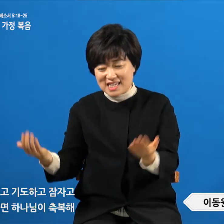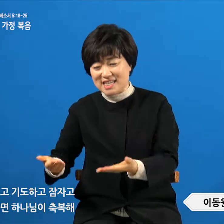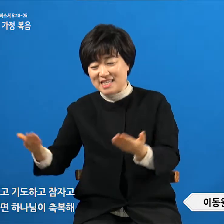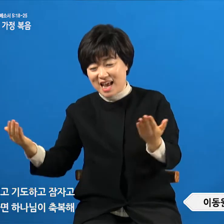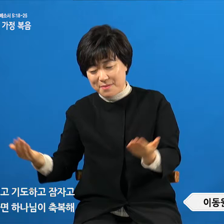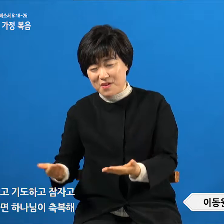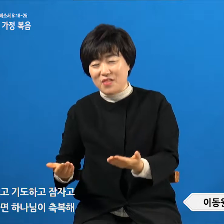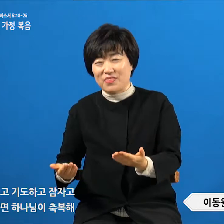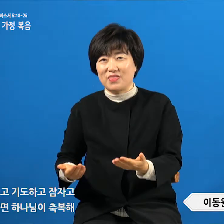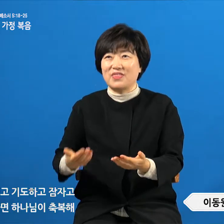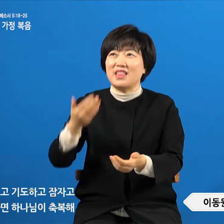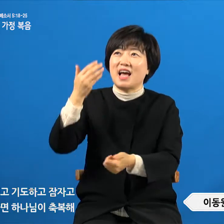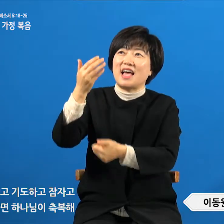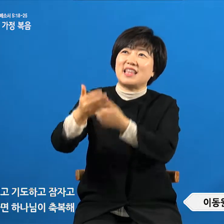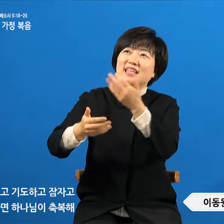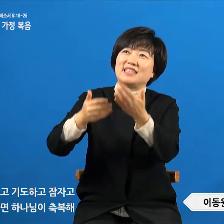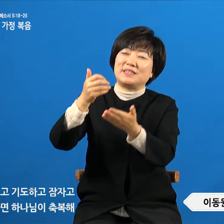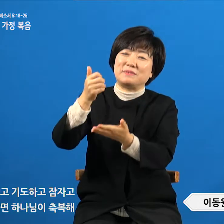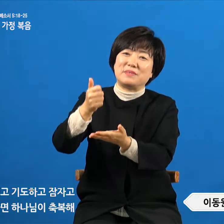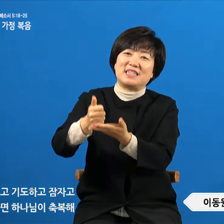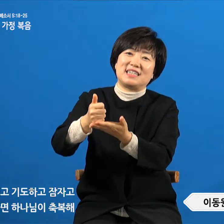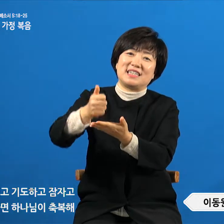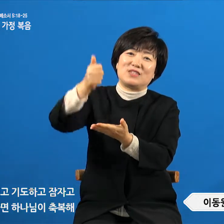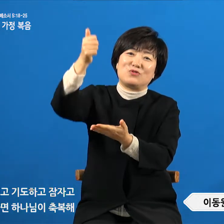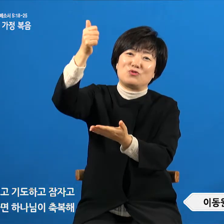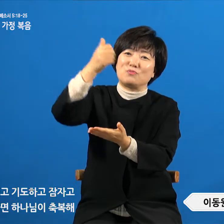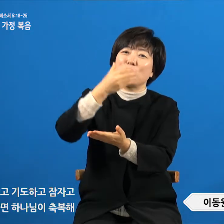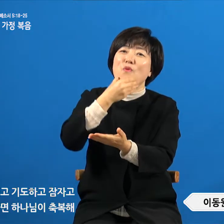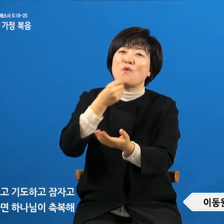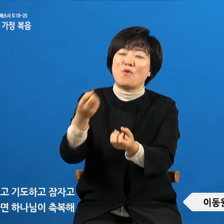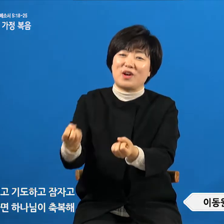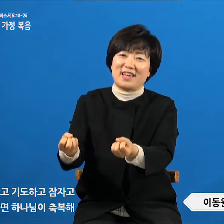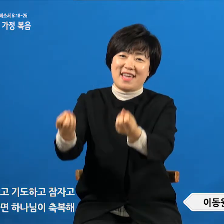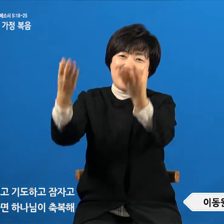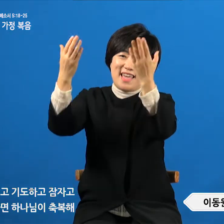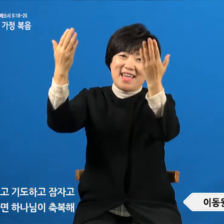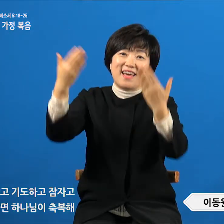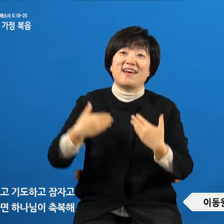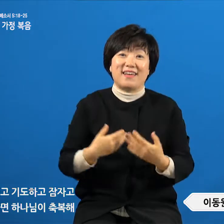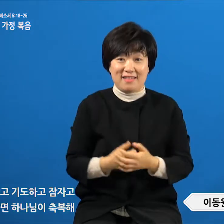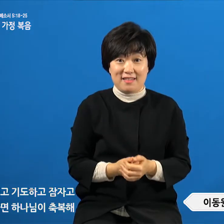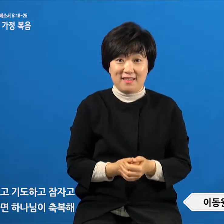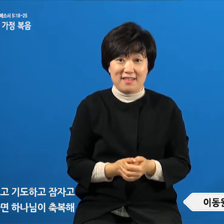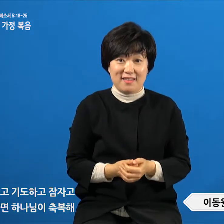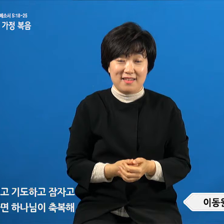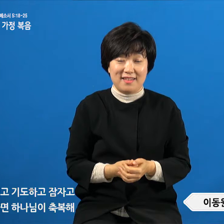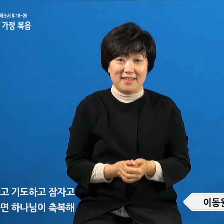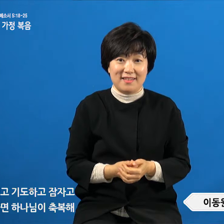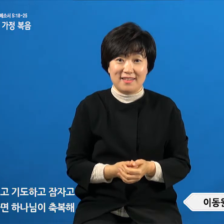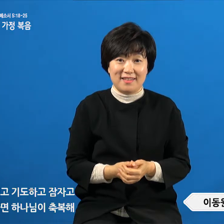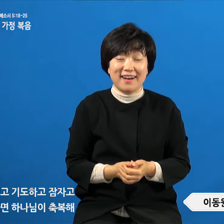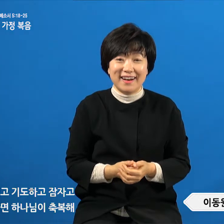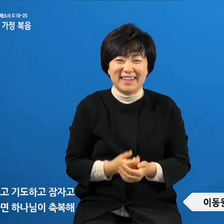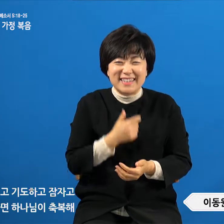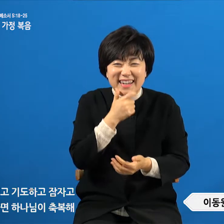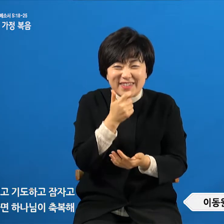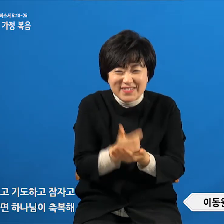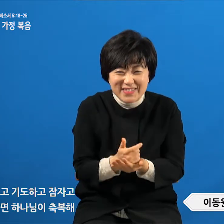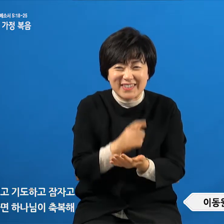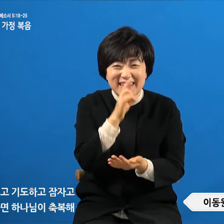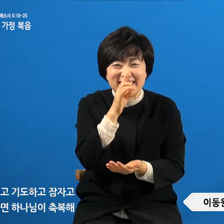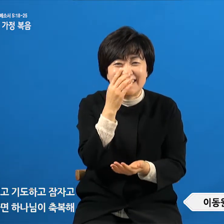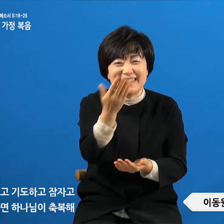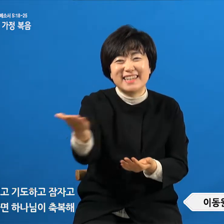기도하고 일하면 하나님이 축복해. 감동 안